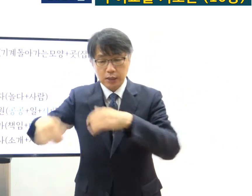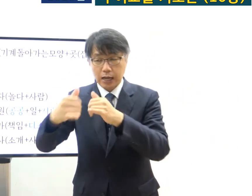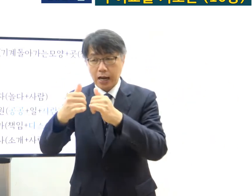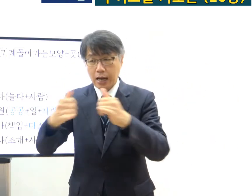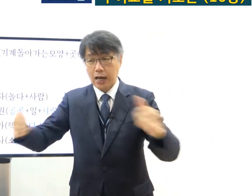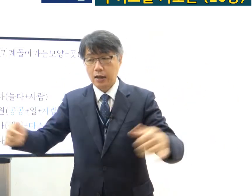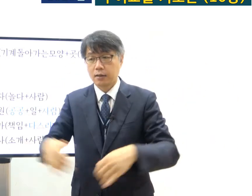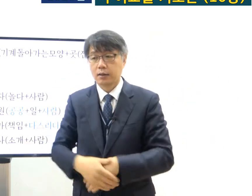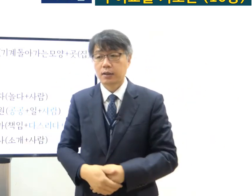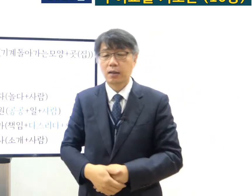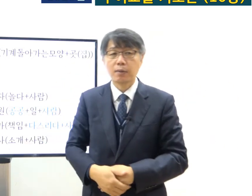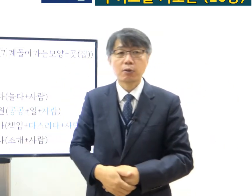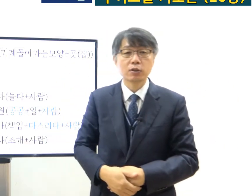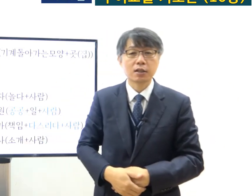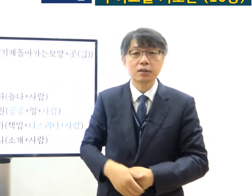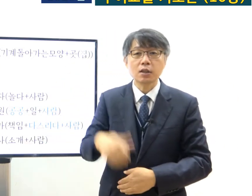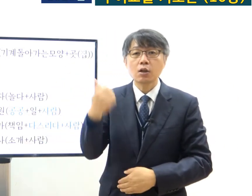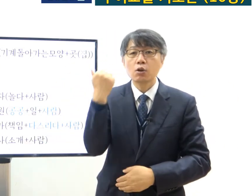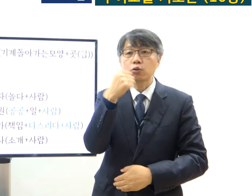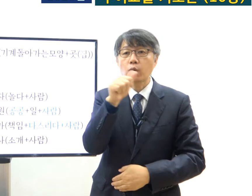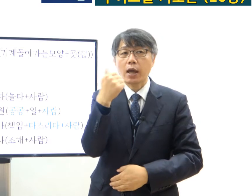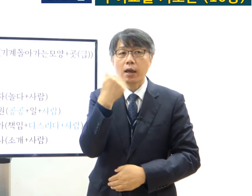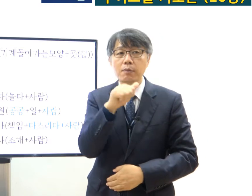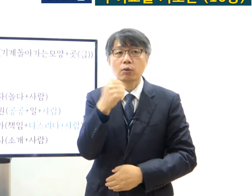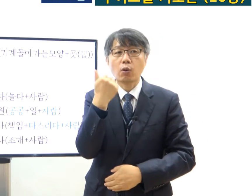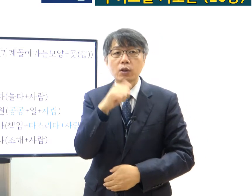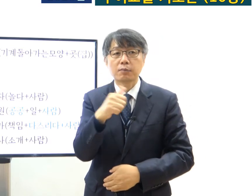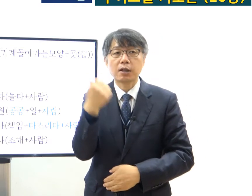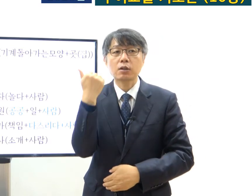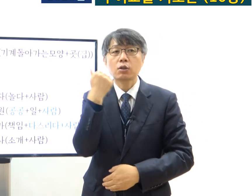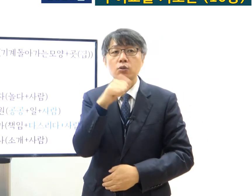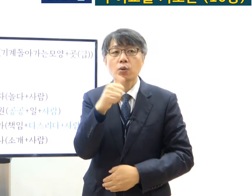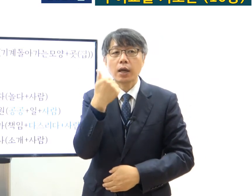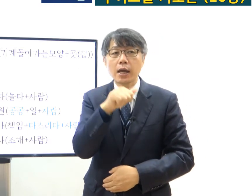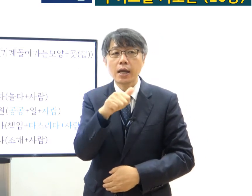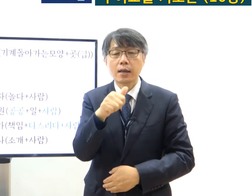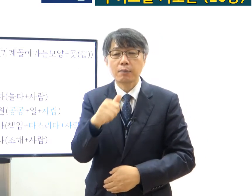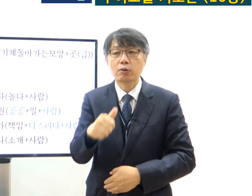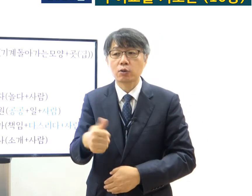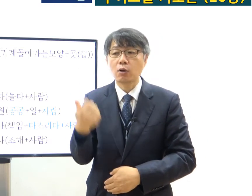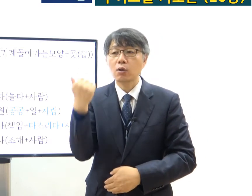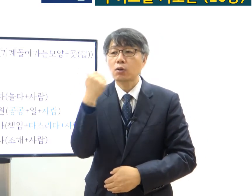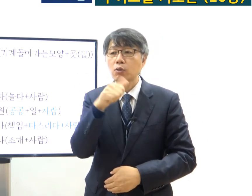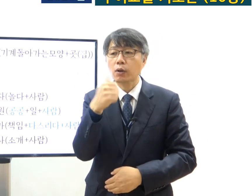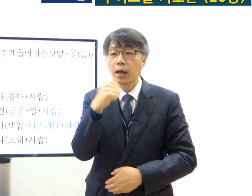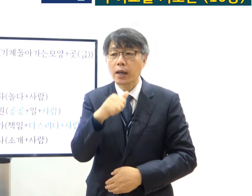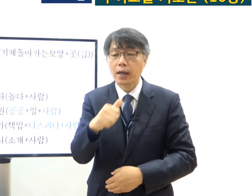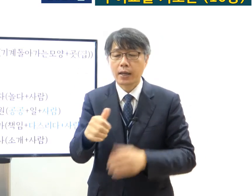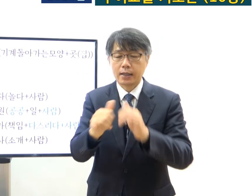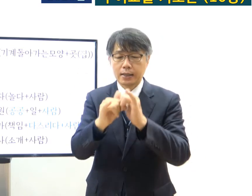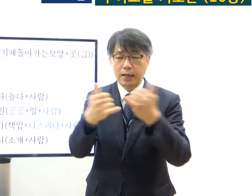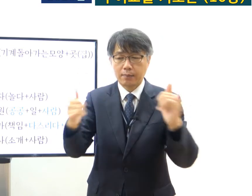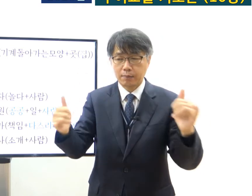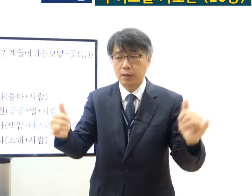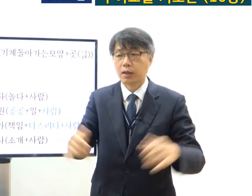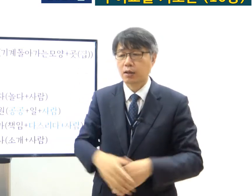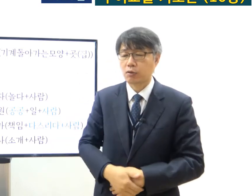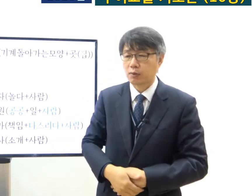정치가. 그 다음에 변호사는 소개, 변호, 이랍니다. 소개, 배웠죠? 소개 사람. 이렇게 해주시면